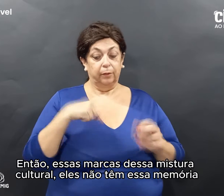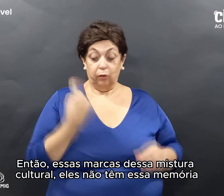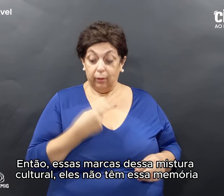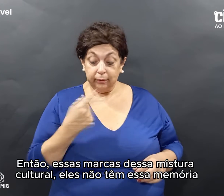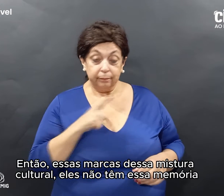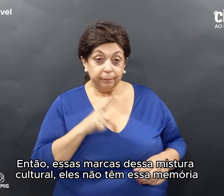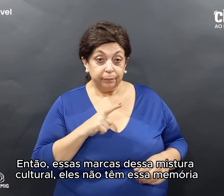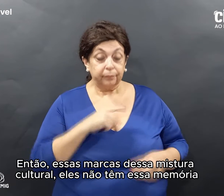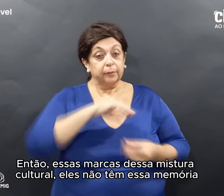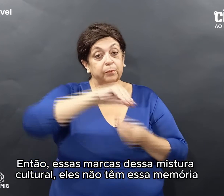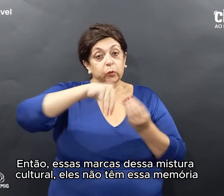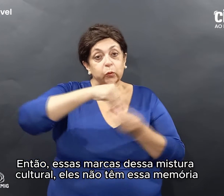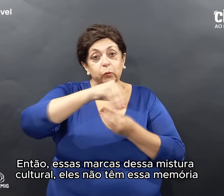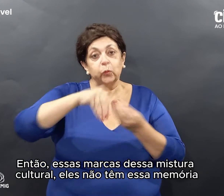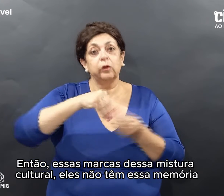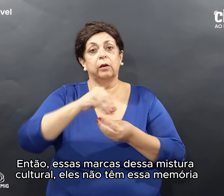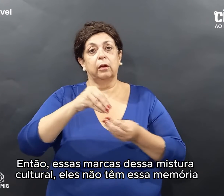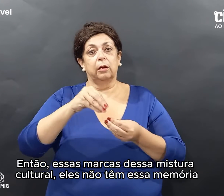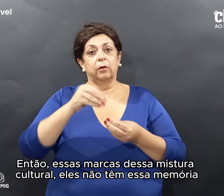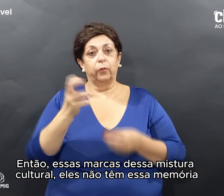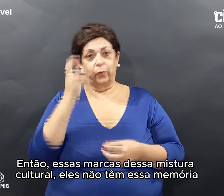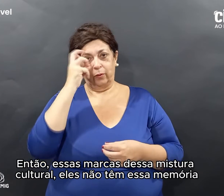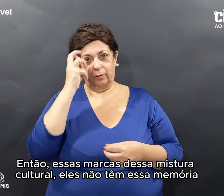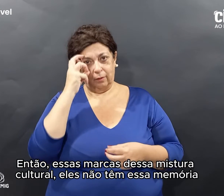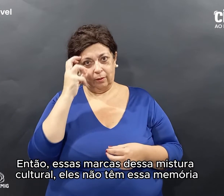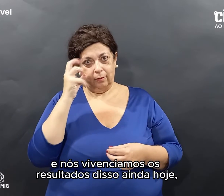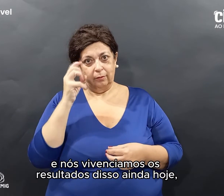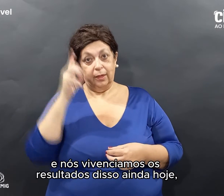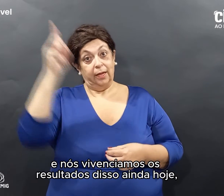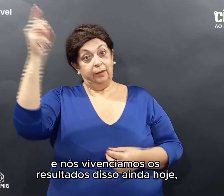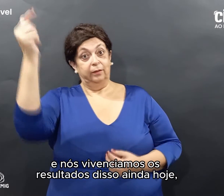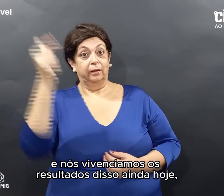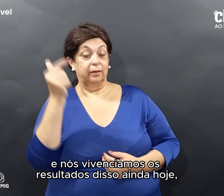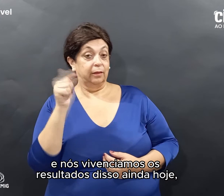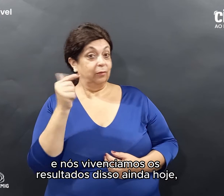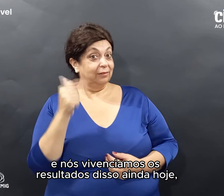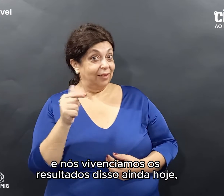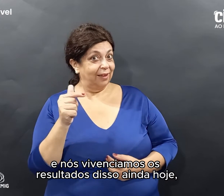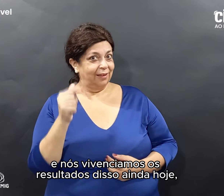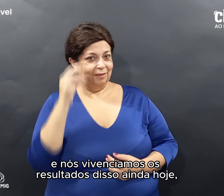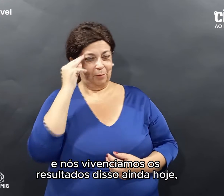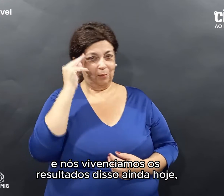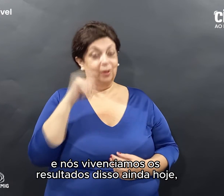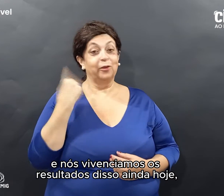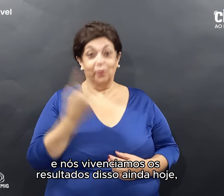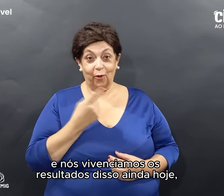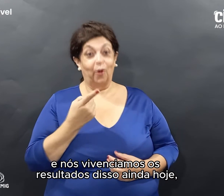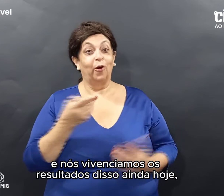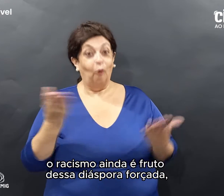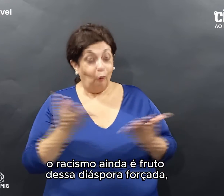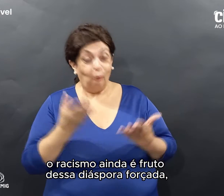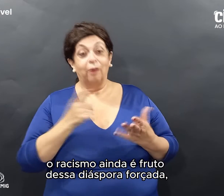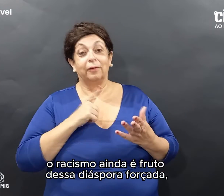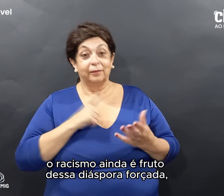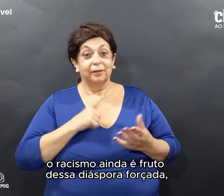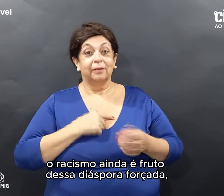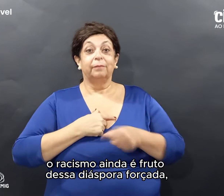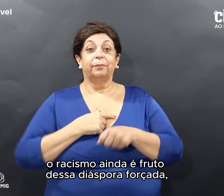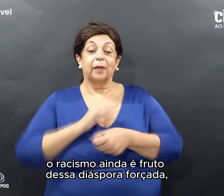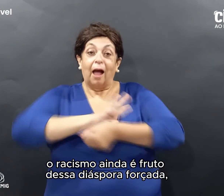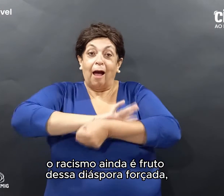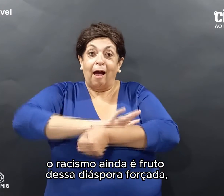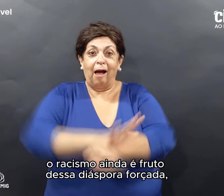mistura cultural, eles não têm essa memória. E nós vivenciamos os resultados disso ainda hoje, né? O